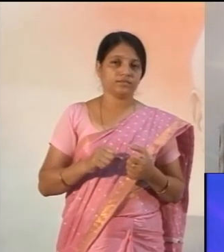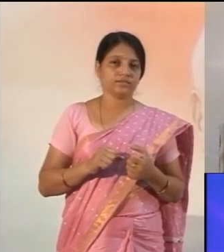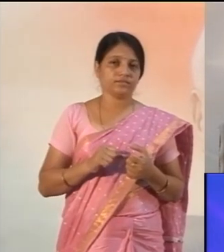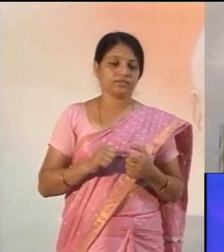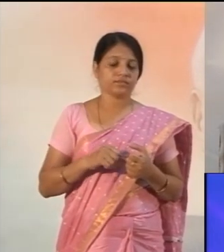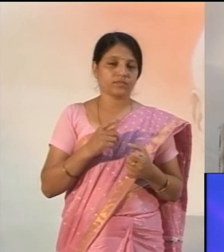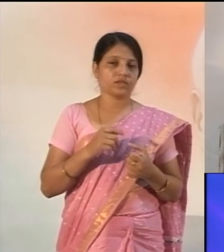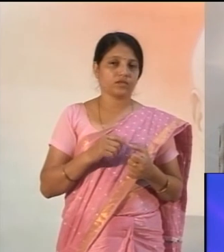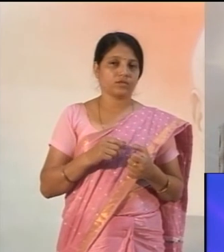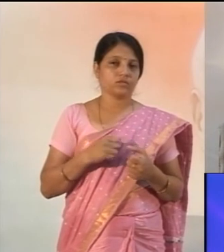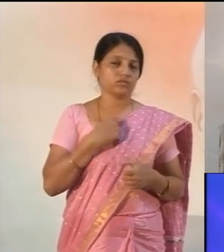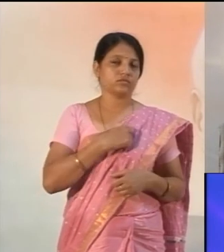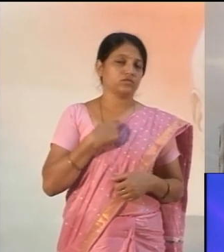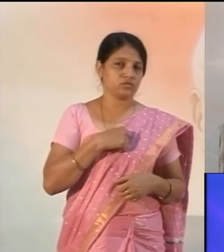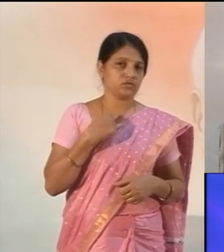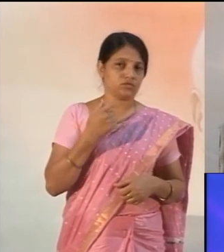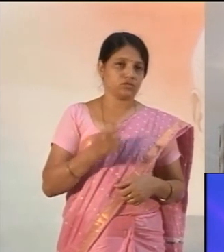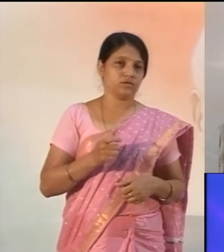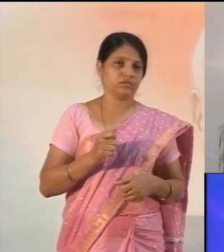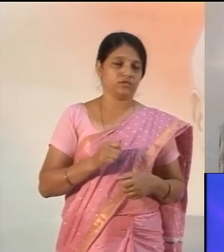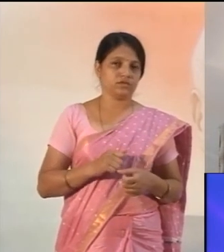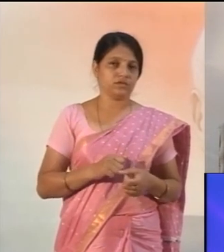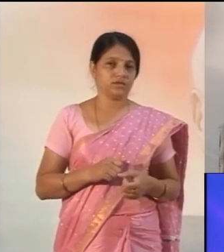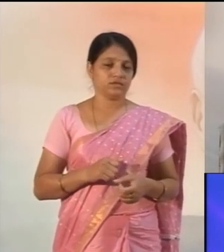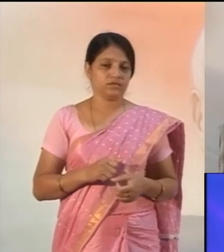उसके लिए क्षमा मांगे